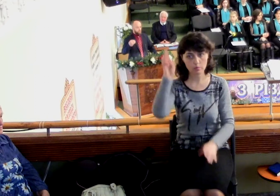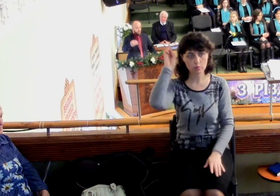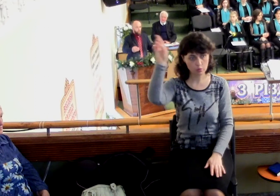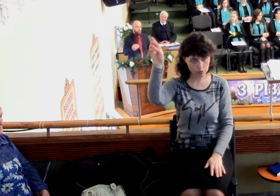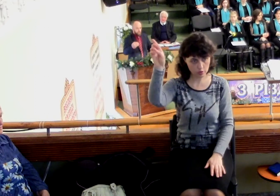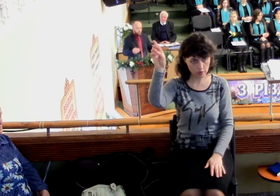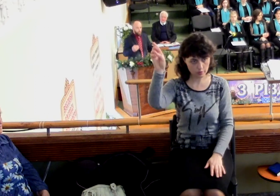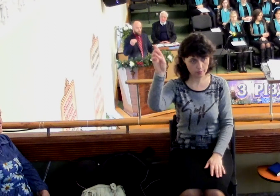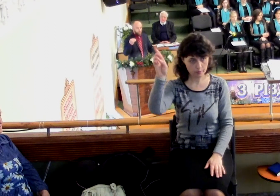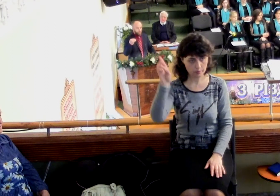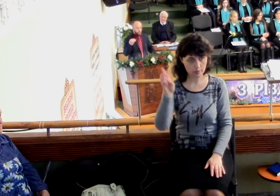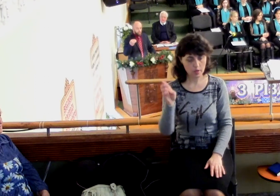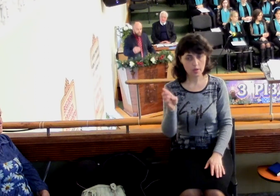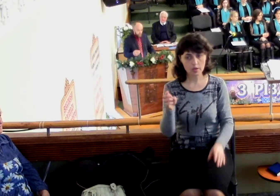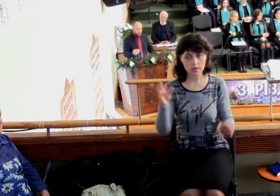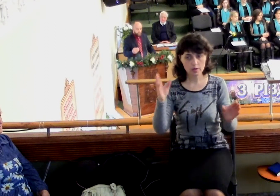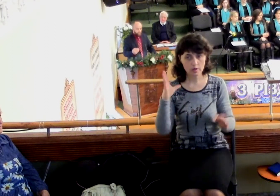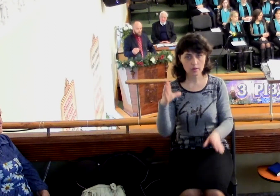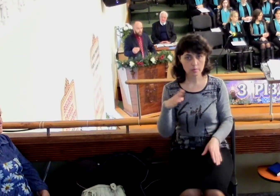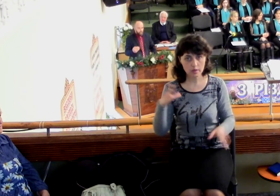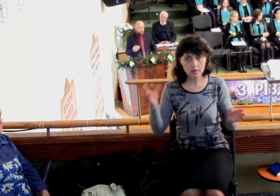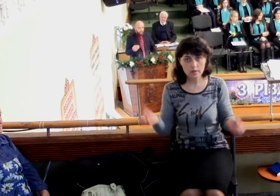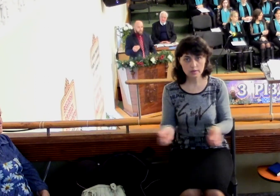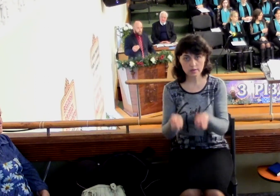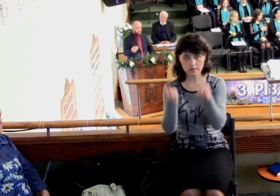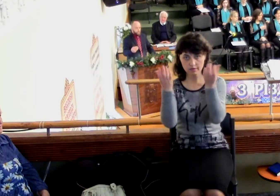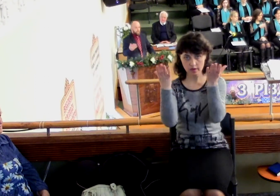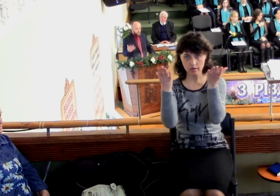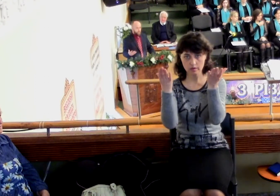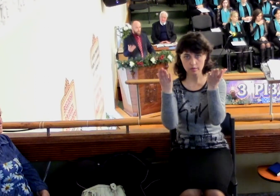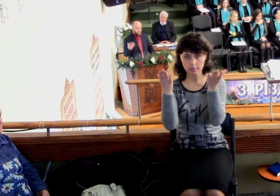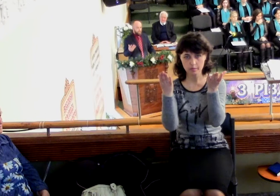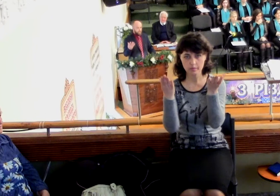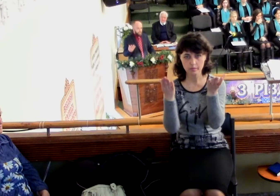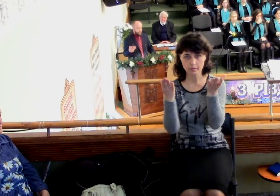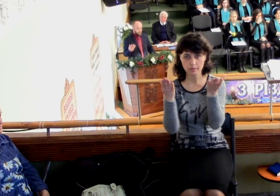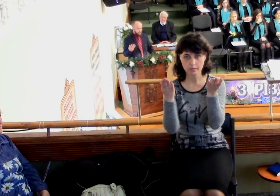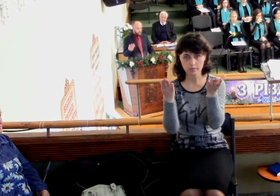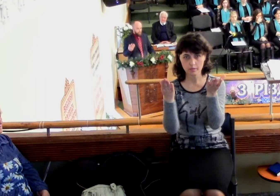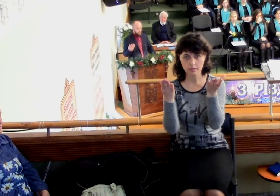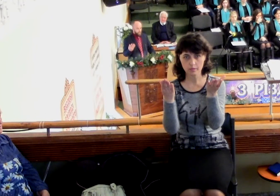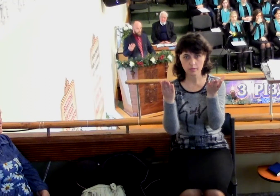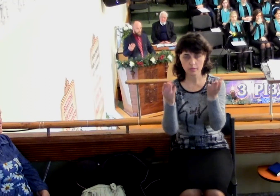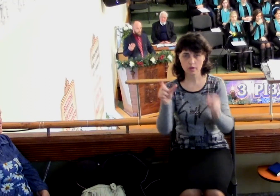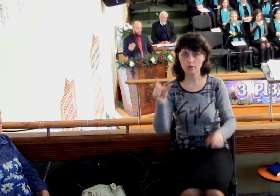Этот свет приходит для того, чтобы в нас с вами, братья и сестры, загорелся этот свет.